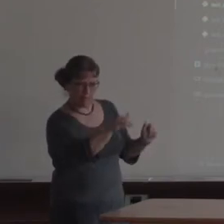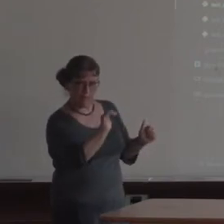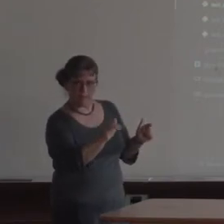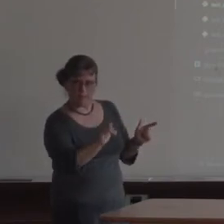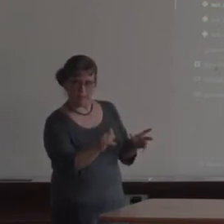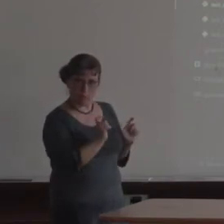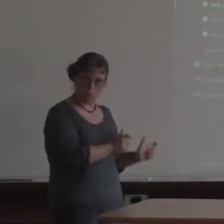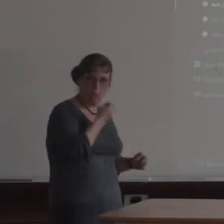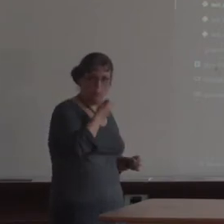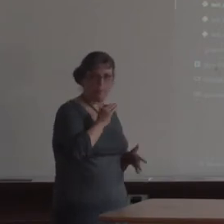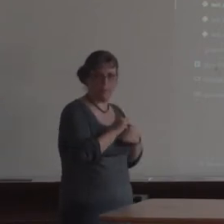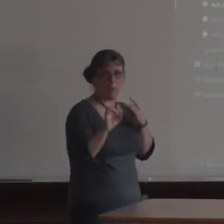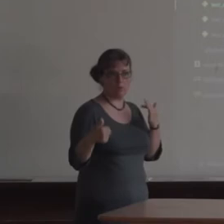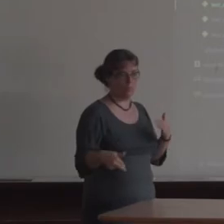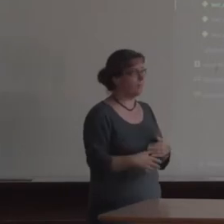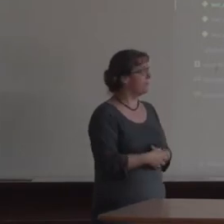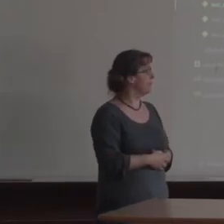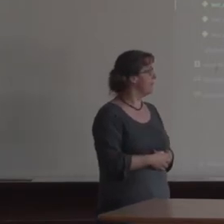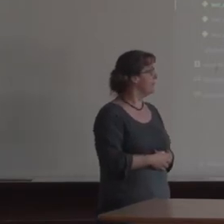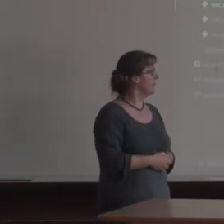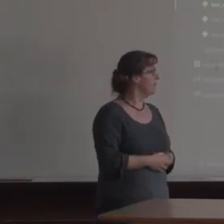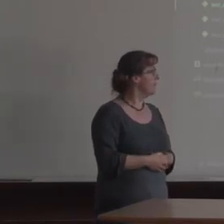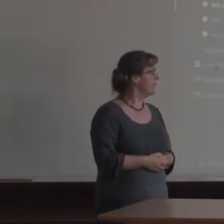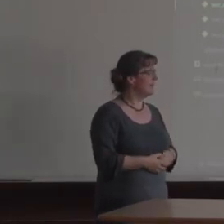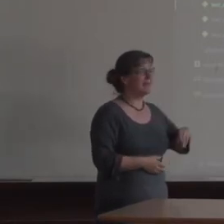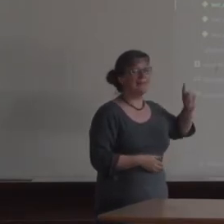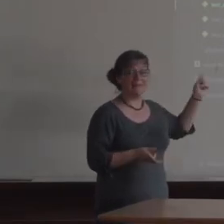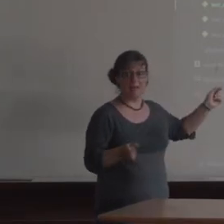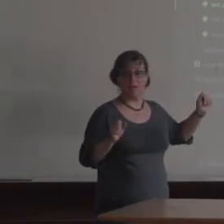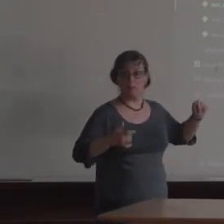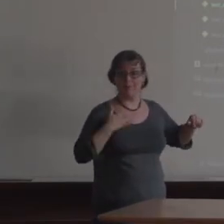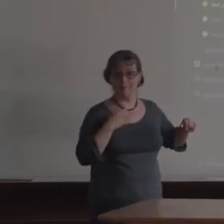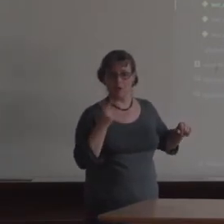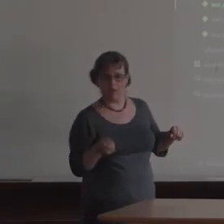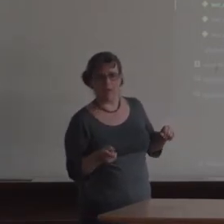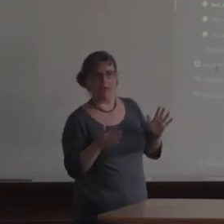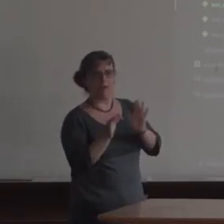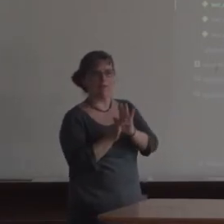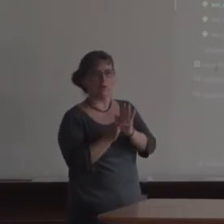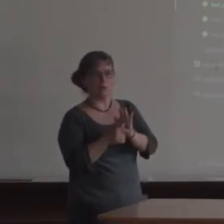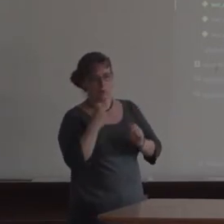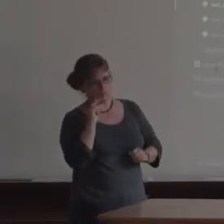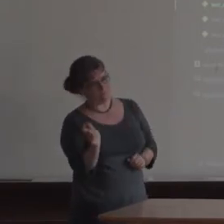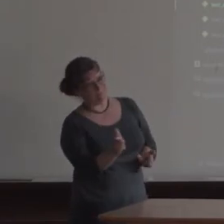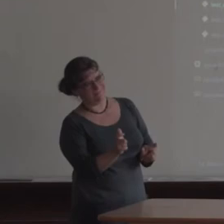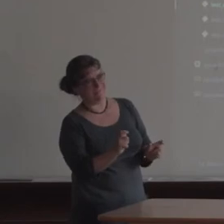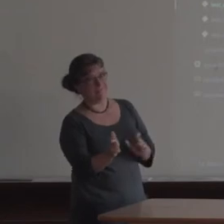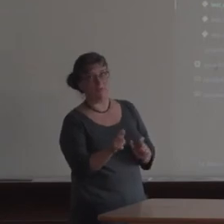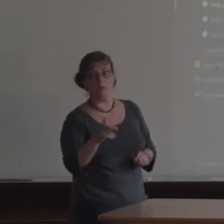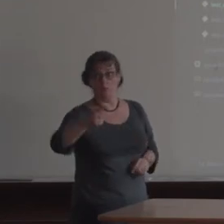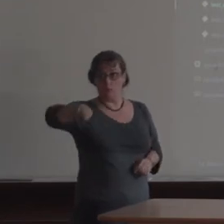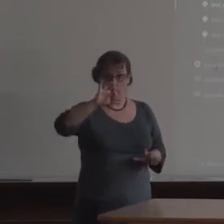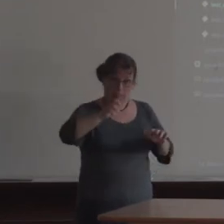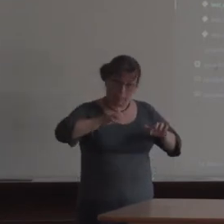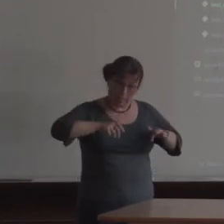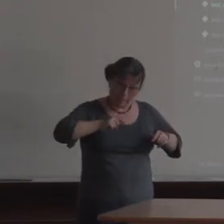Cette mécanique-là, d'avoir une petite fonction qui se rappelle ces différents appels, vous n'êtes pas obligé de l'écrire vous-même comme ça,